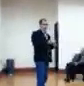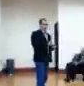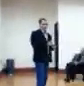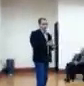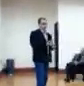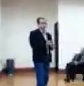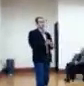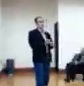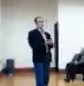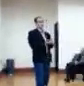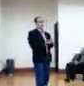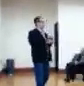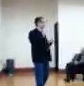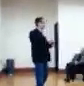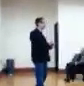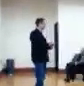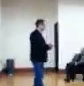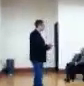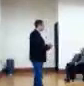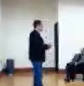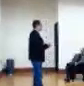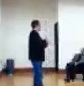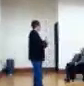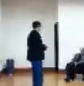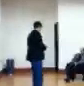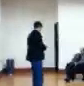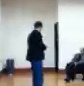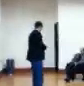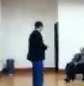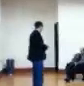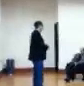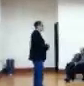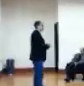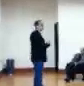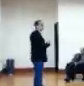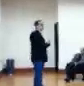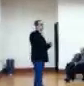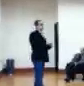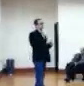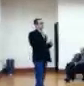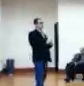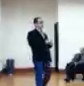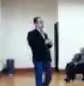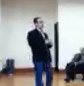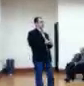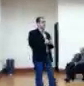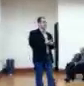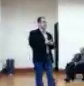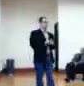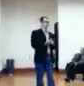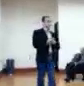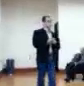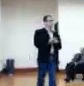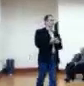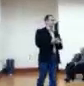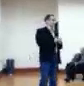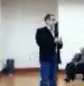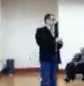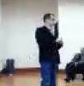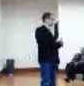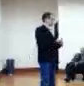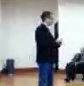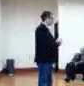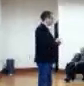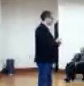la segunda página, la página hacia su derecha, tenemos el montón de gente que apoyó. Hubo mucha gente coordinando para